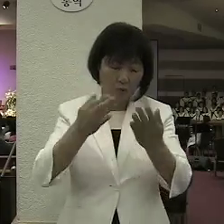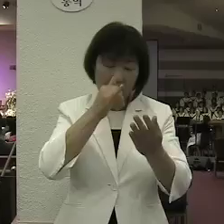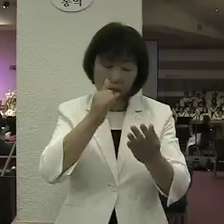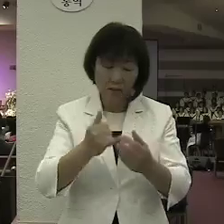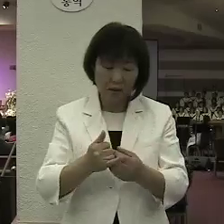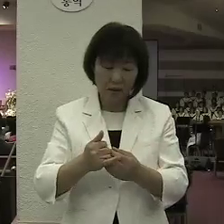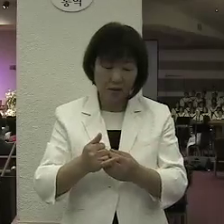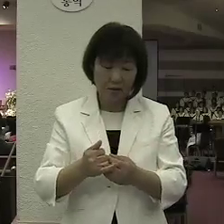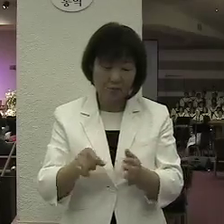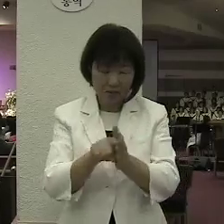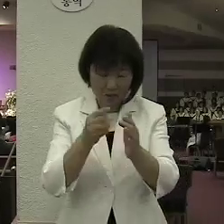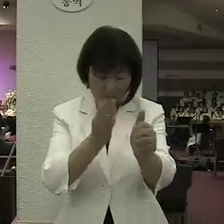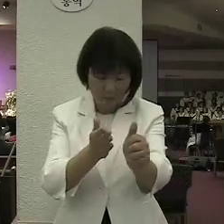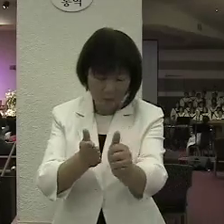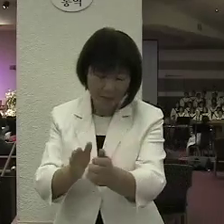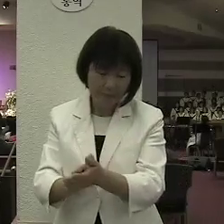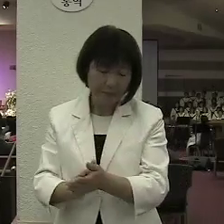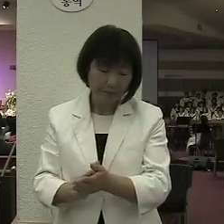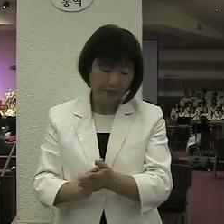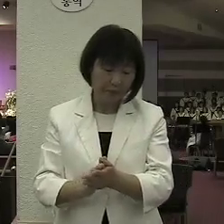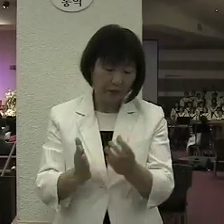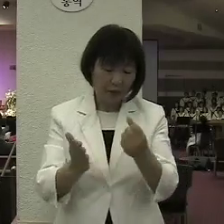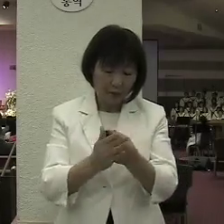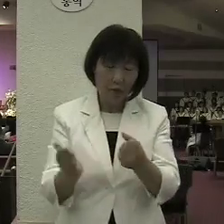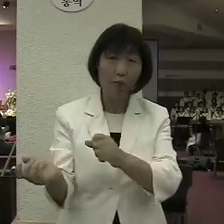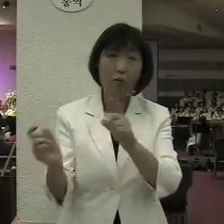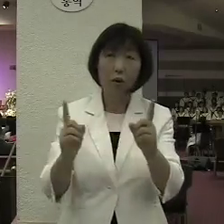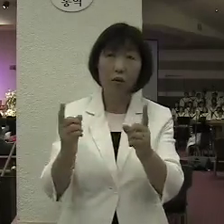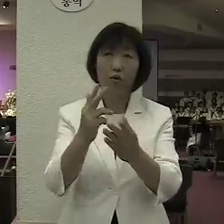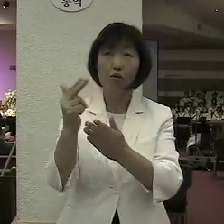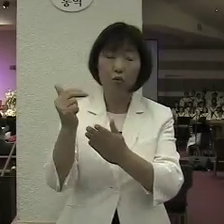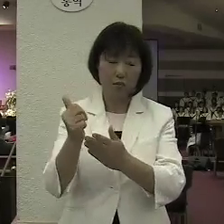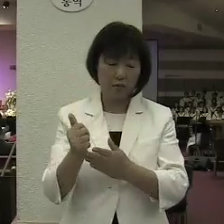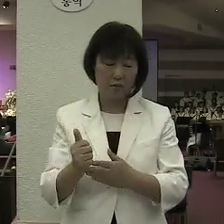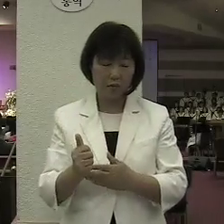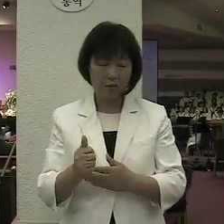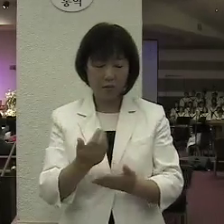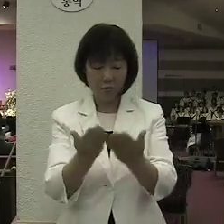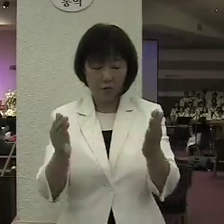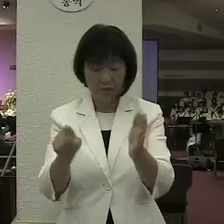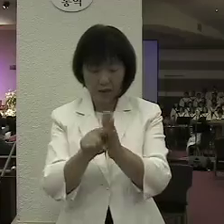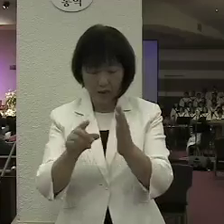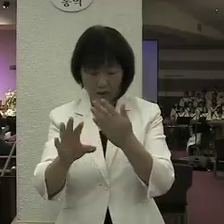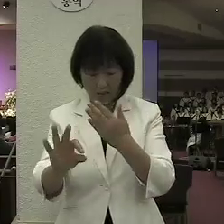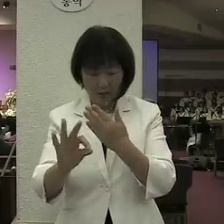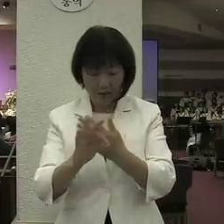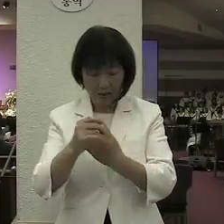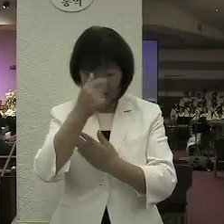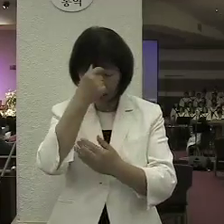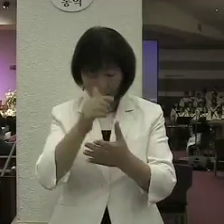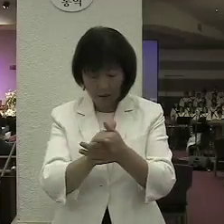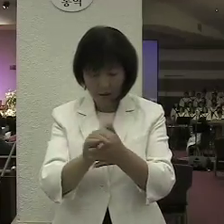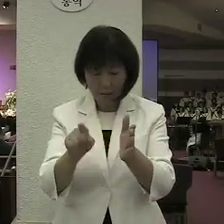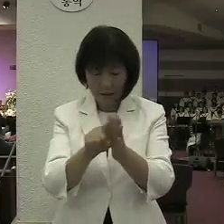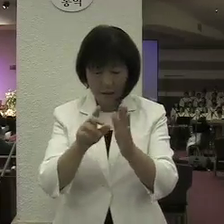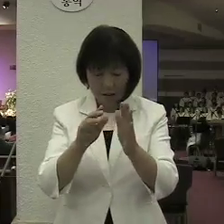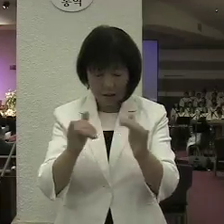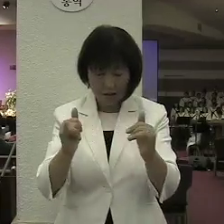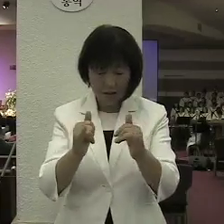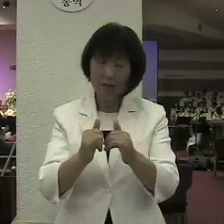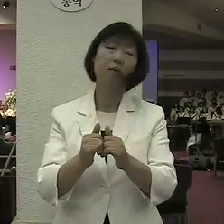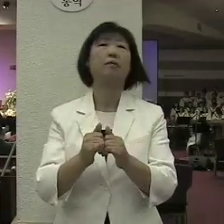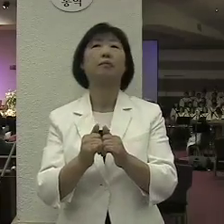보니까 우리에게 양자의 영을 주시어서 아버지라고 부를 수 있는 특권을 주셨다는 것은 아버지